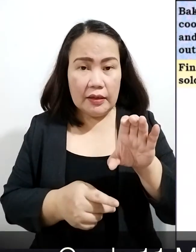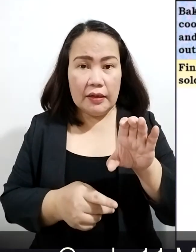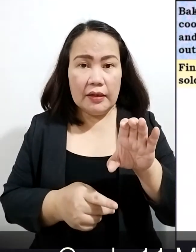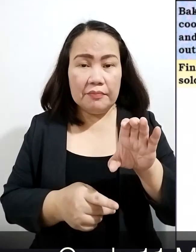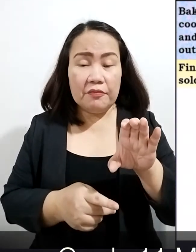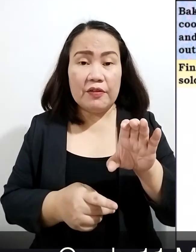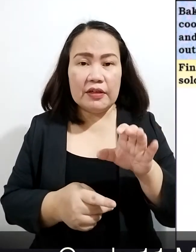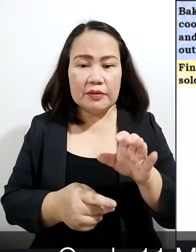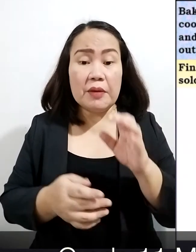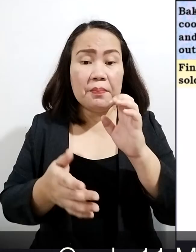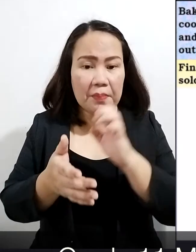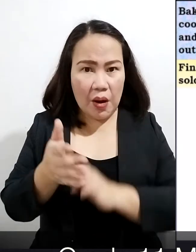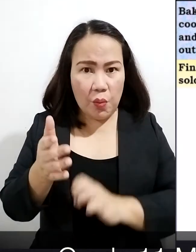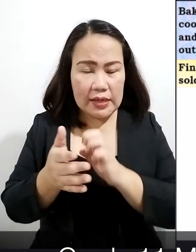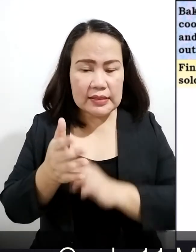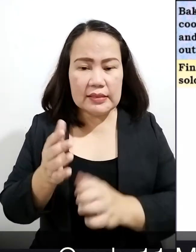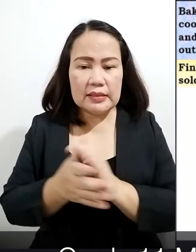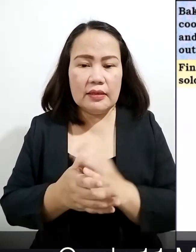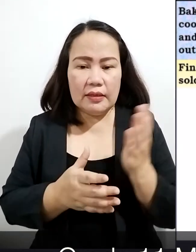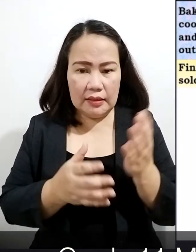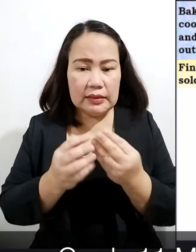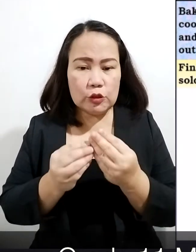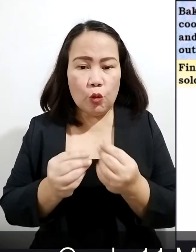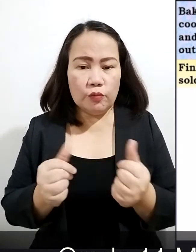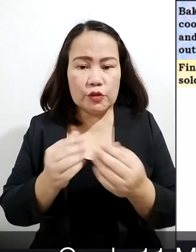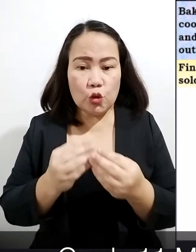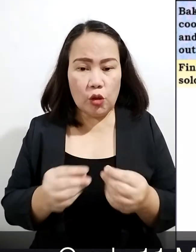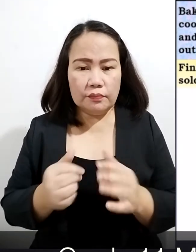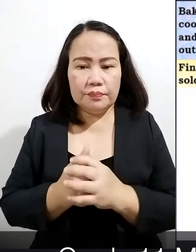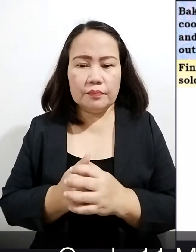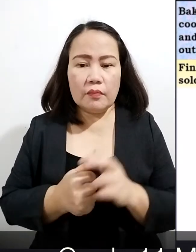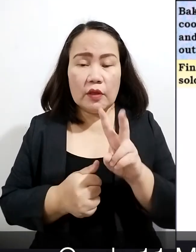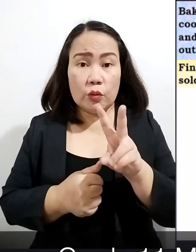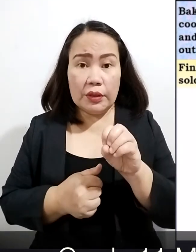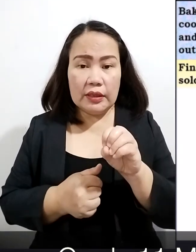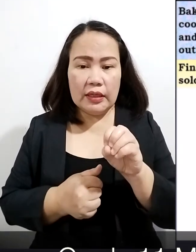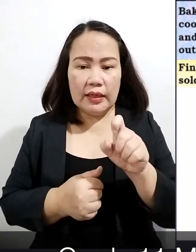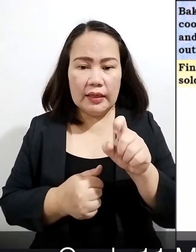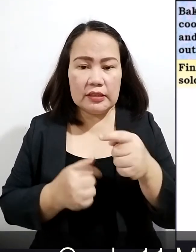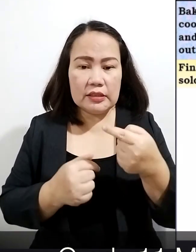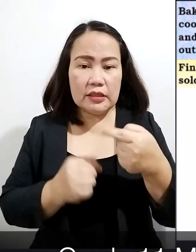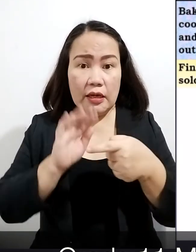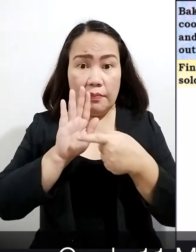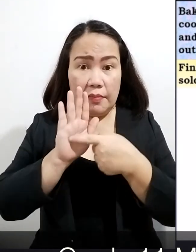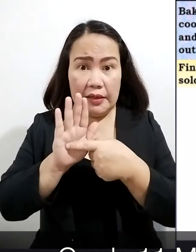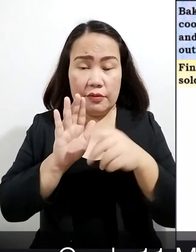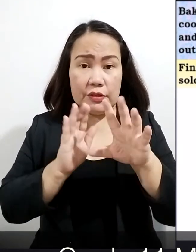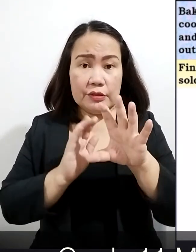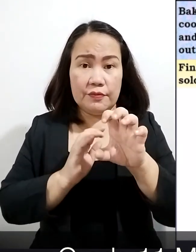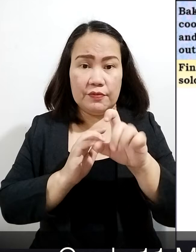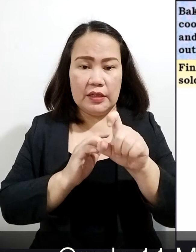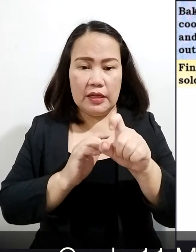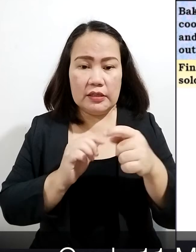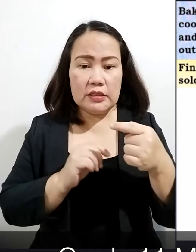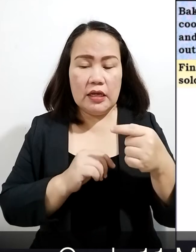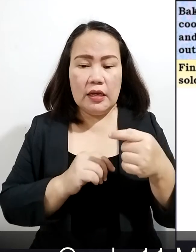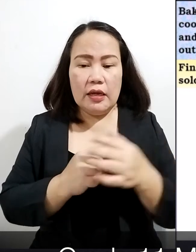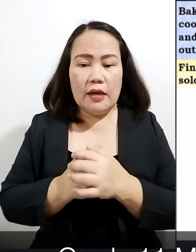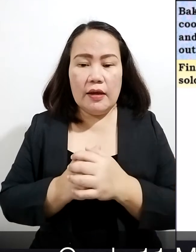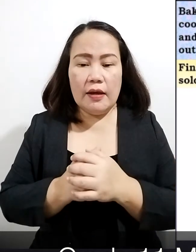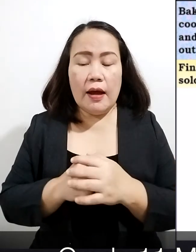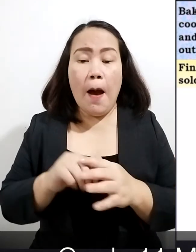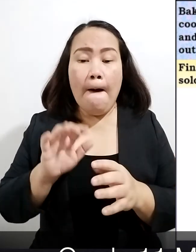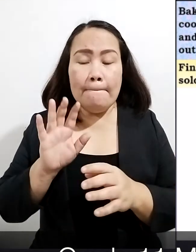natin itong ibawas. Simplify natin, 20x minus 15x, that is equal